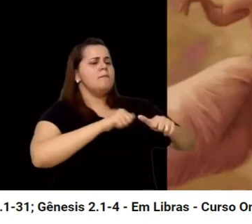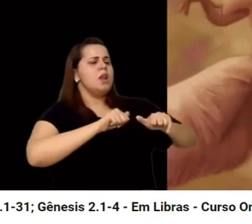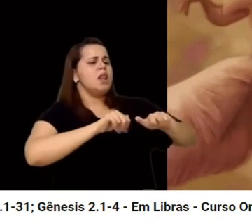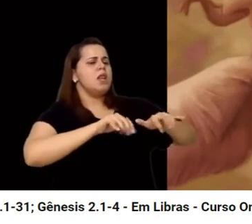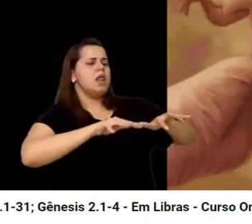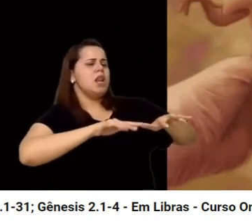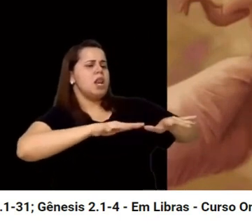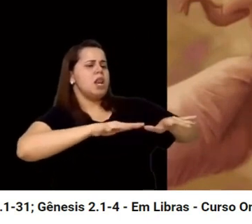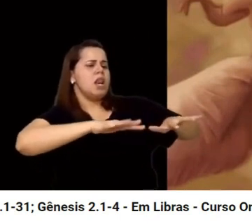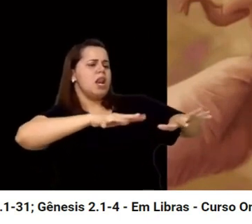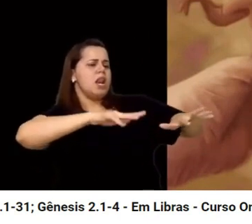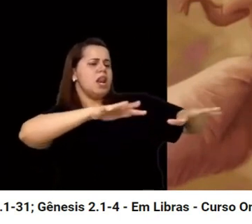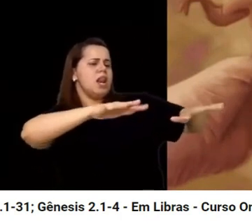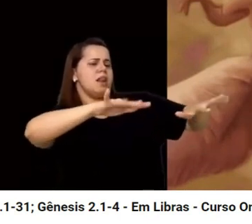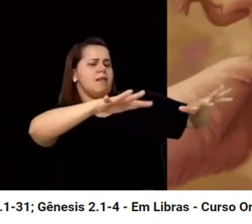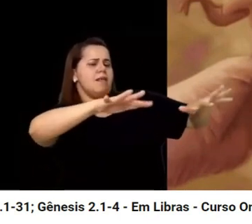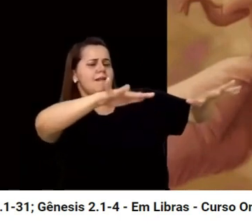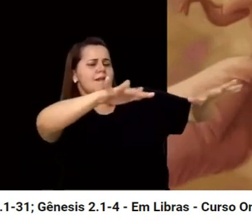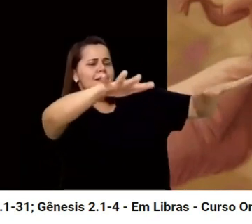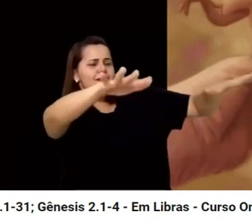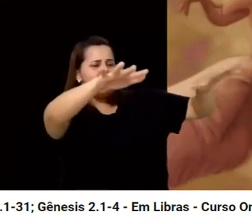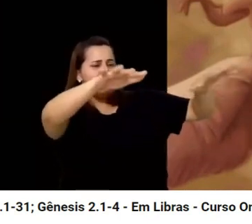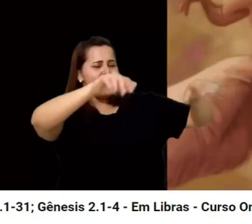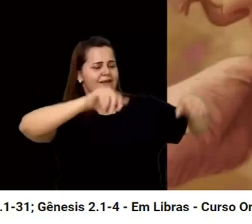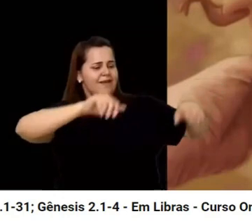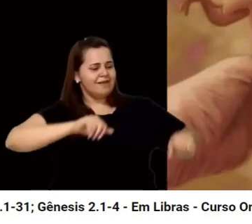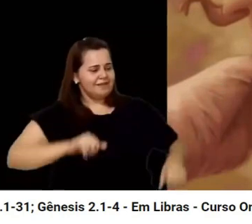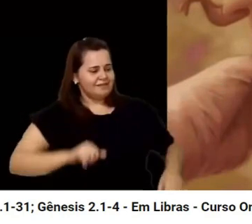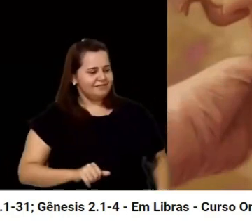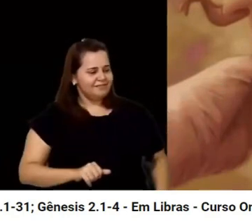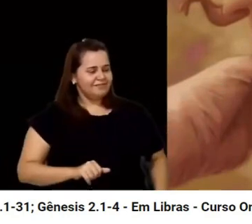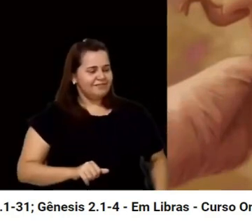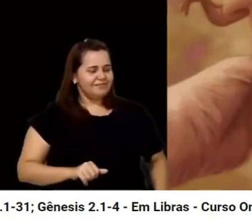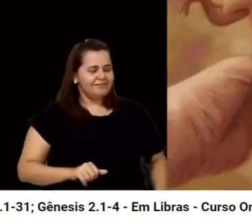multiplicar e frutificar por muitas gerações.